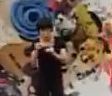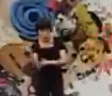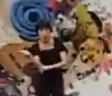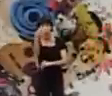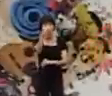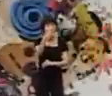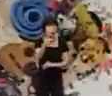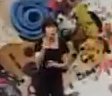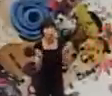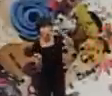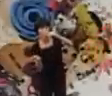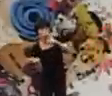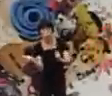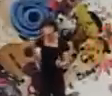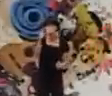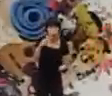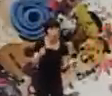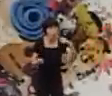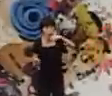喎。